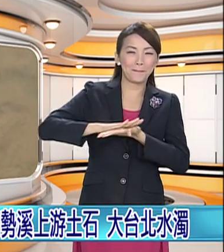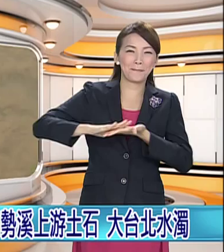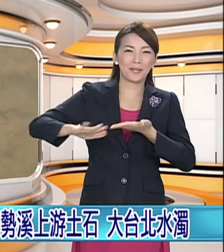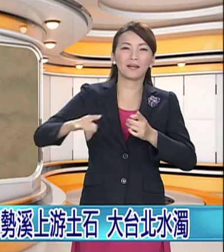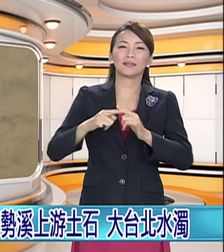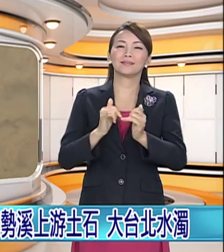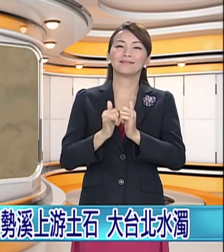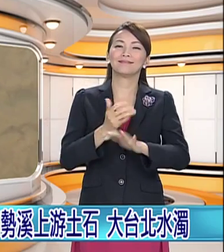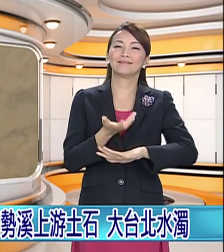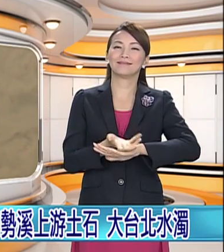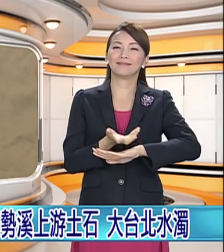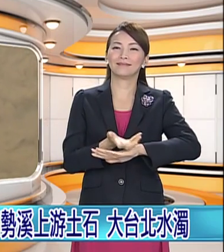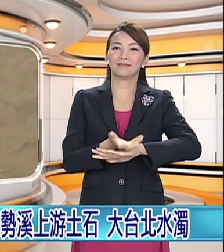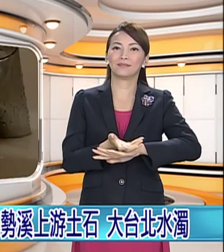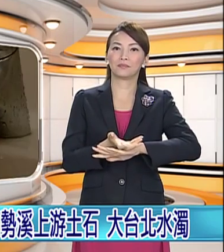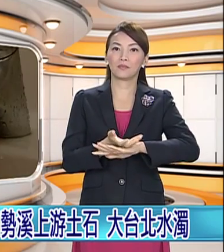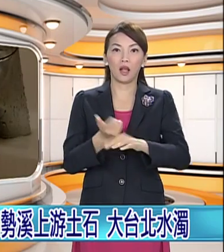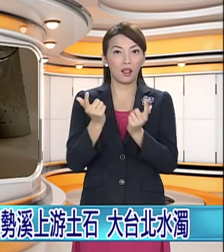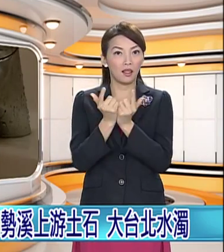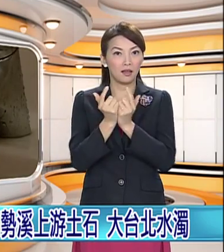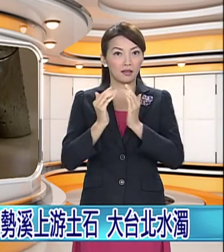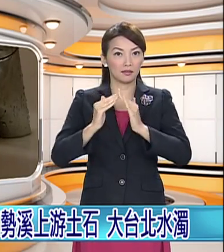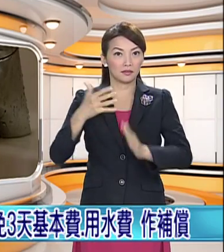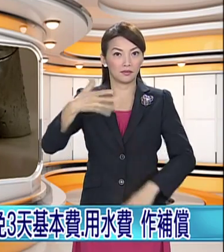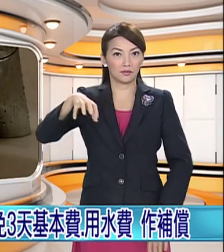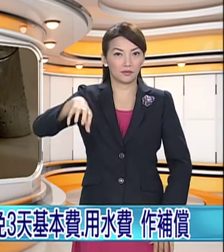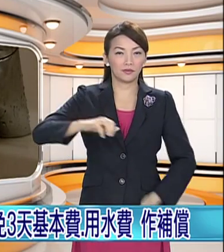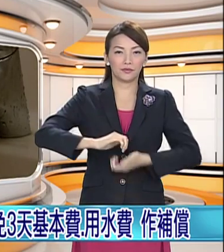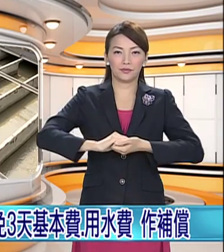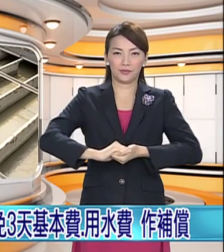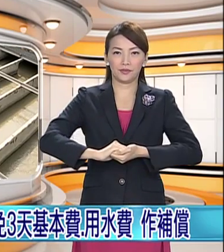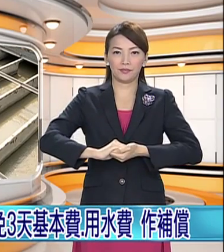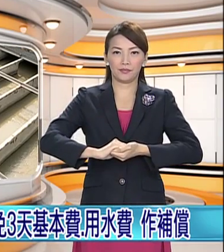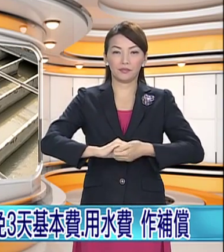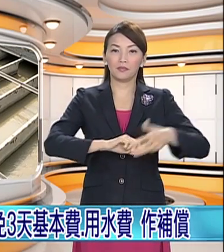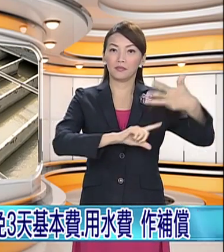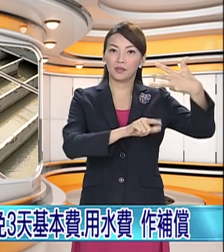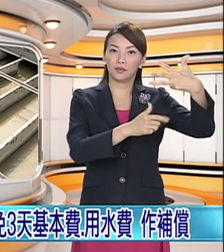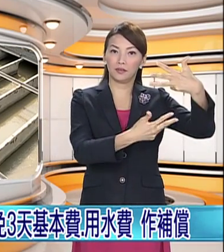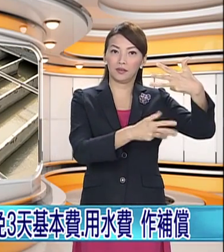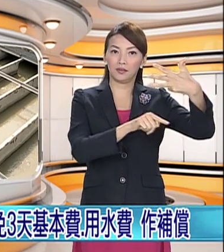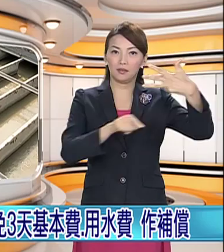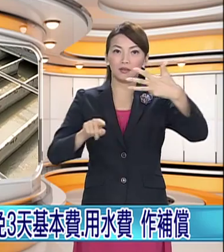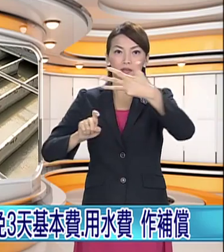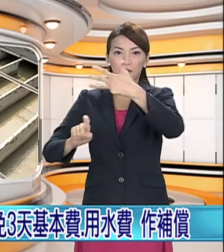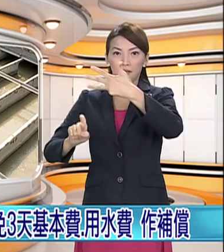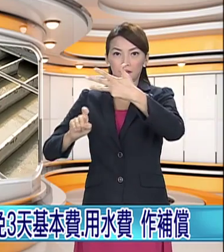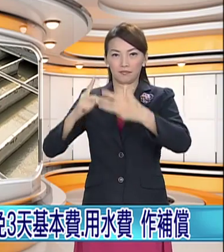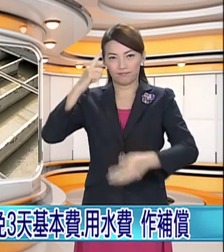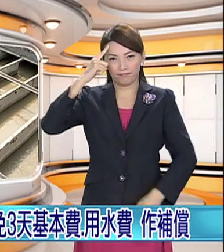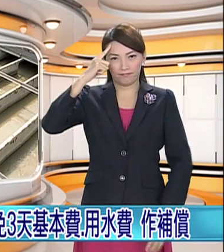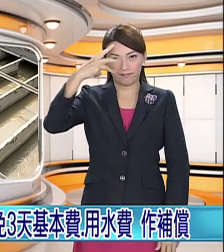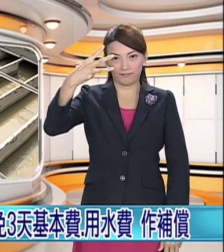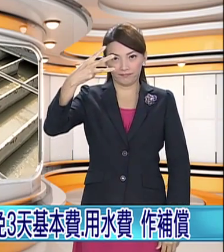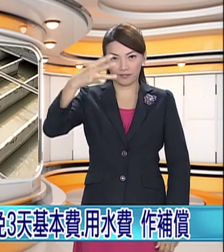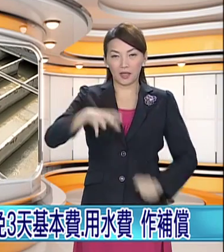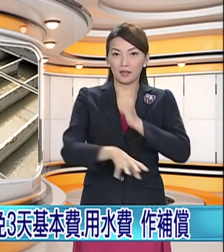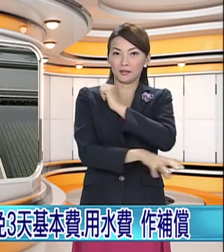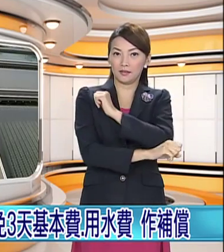来水。而北水处也决定将要减免8号到10号共三天的基